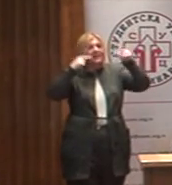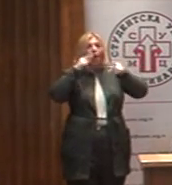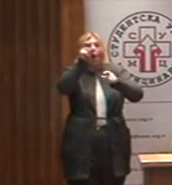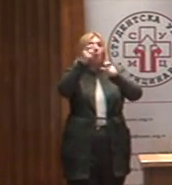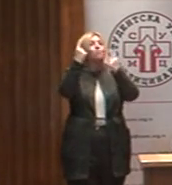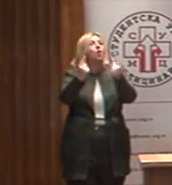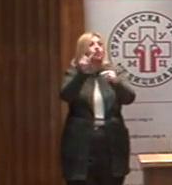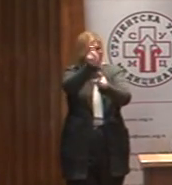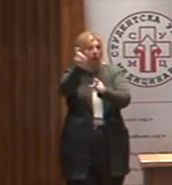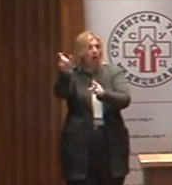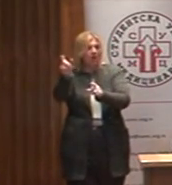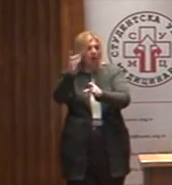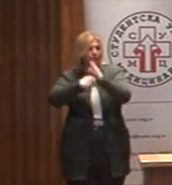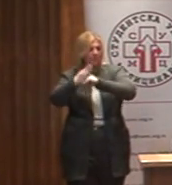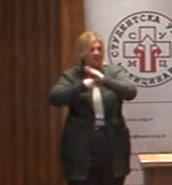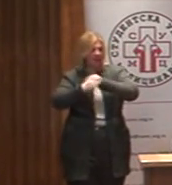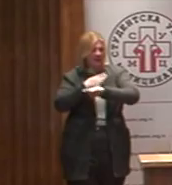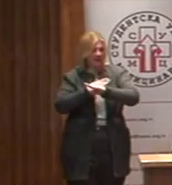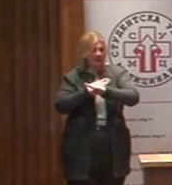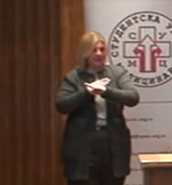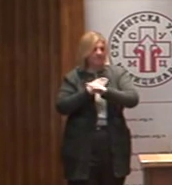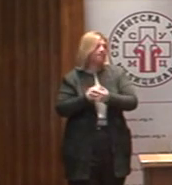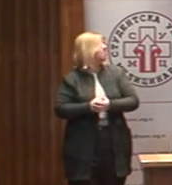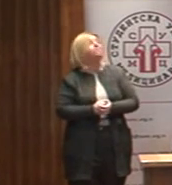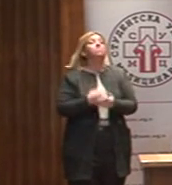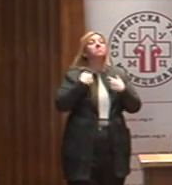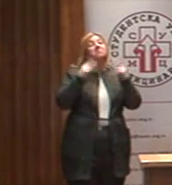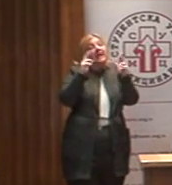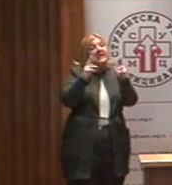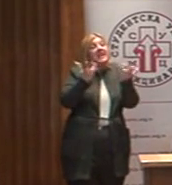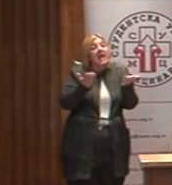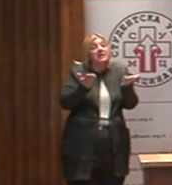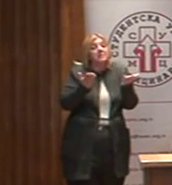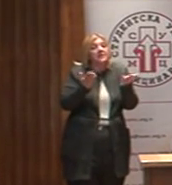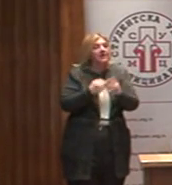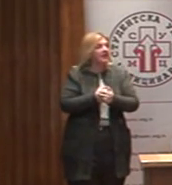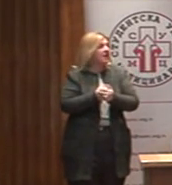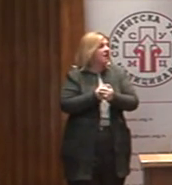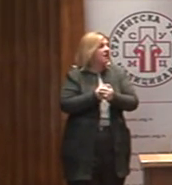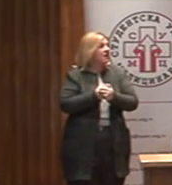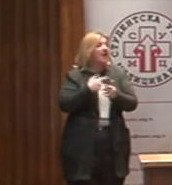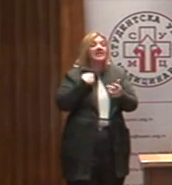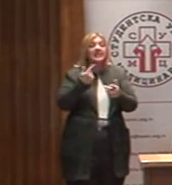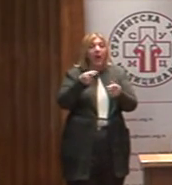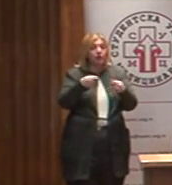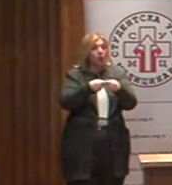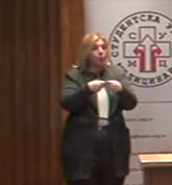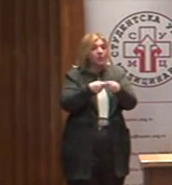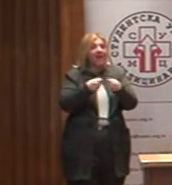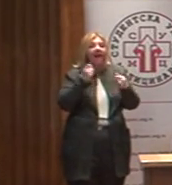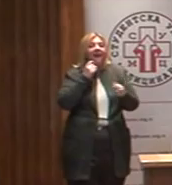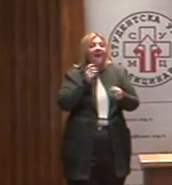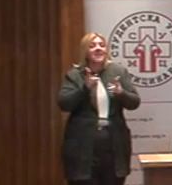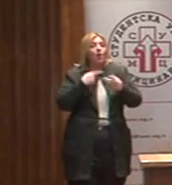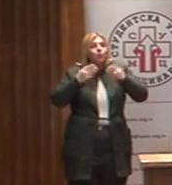među bitnim ciljevima, bitnim idejama. I da se nadam da će upravo, kako Studentska unija medicinara bude rasla i